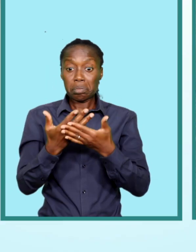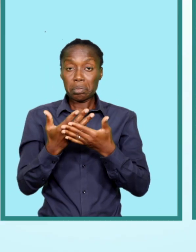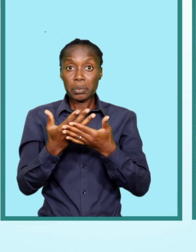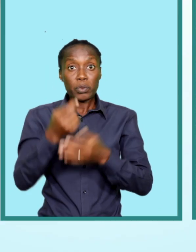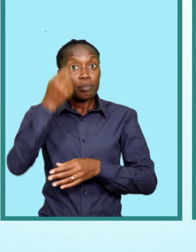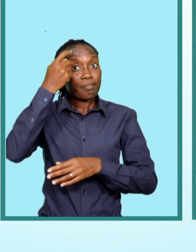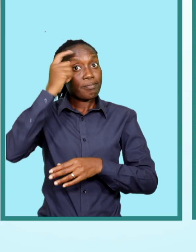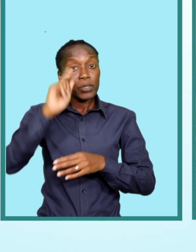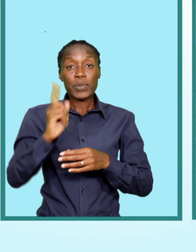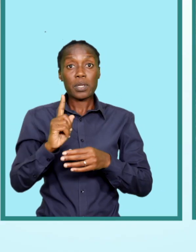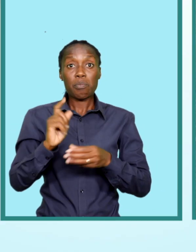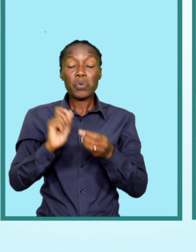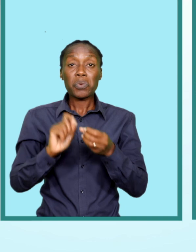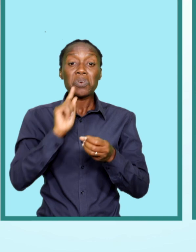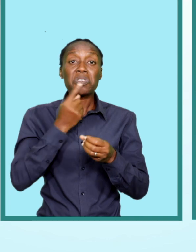do teste